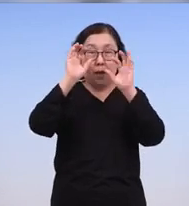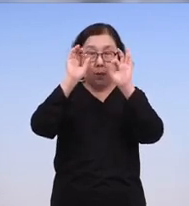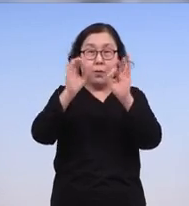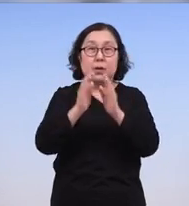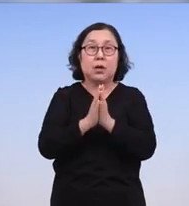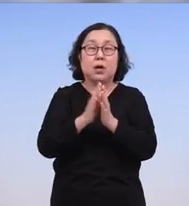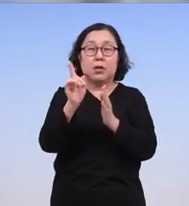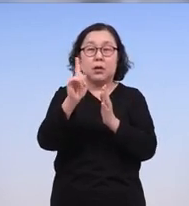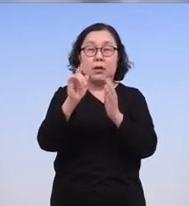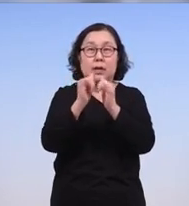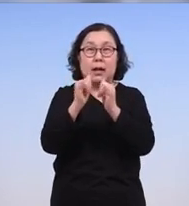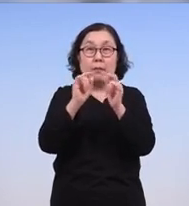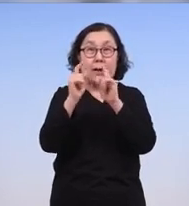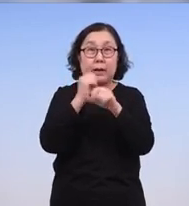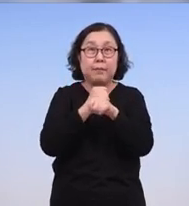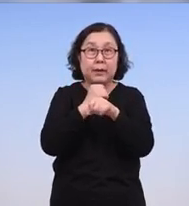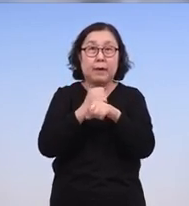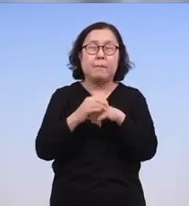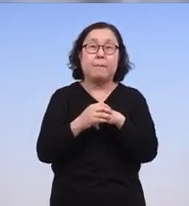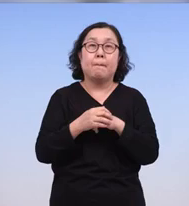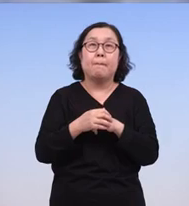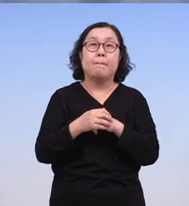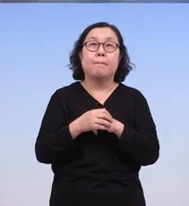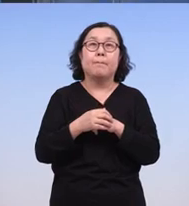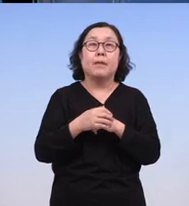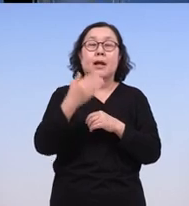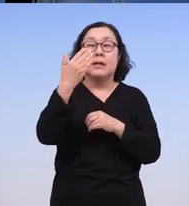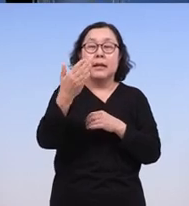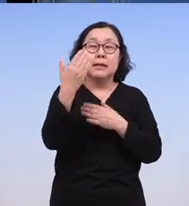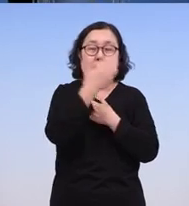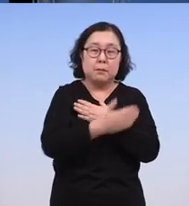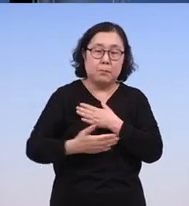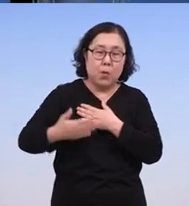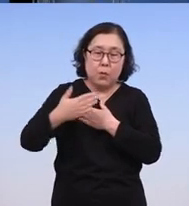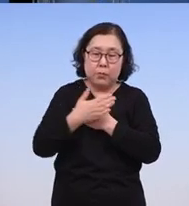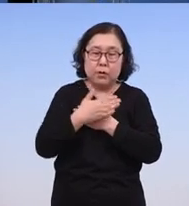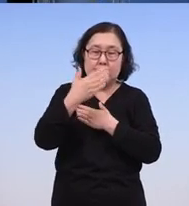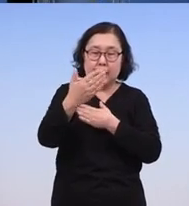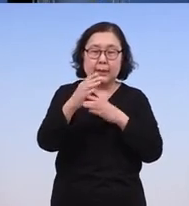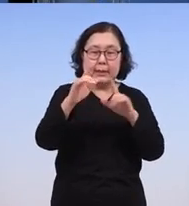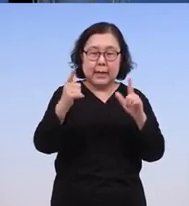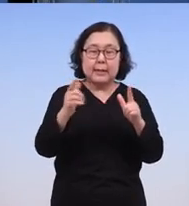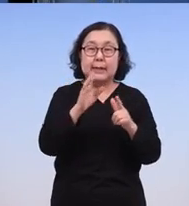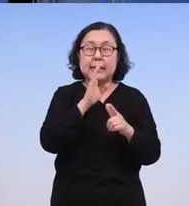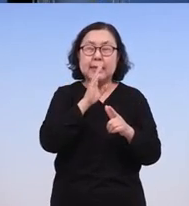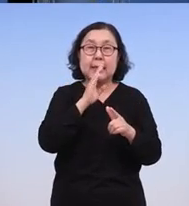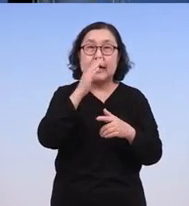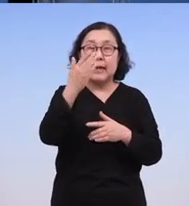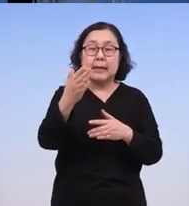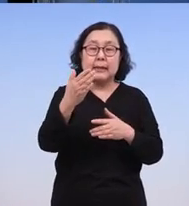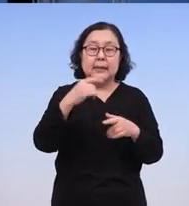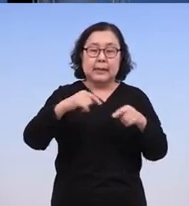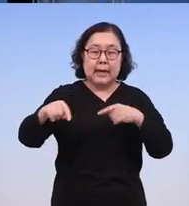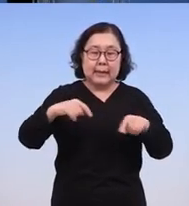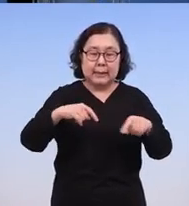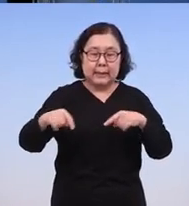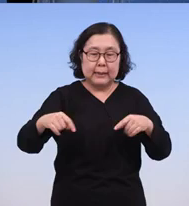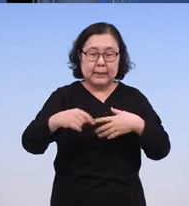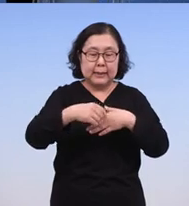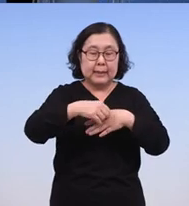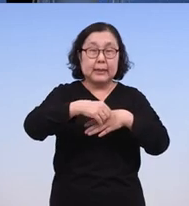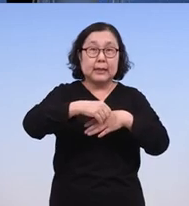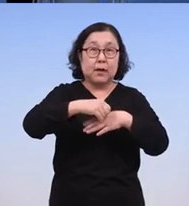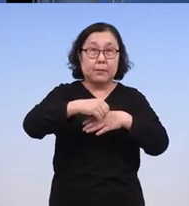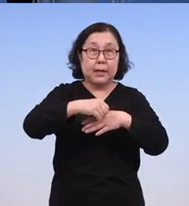하면서 셀미스라는 사람의 말을 인용을 하는데 들어보세요. 당신 몸은 당신이 아니라 진짜 당신을